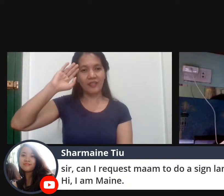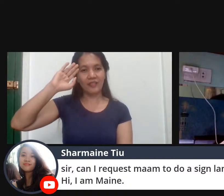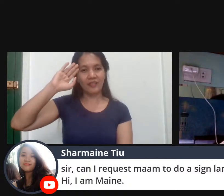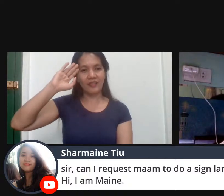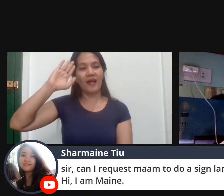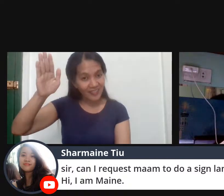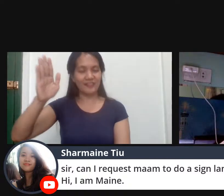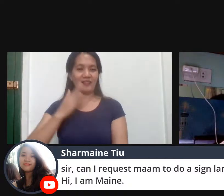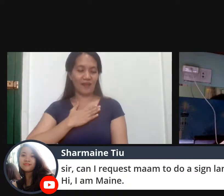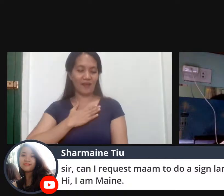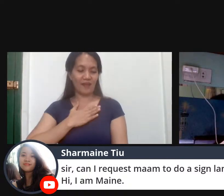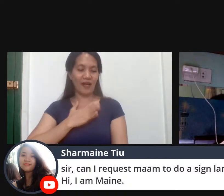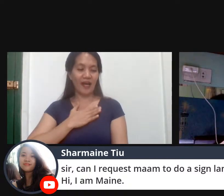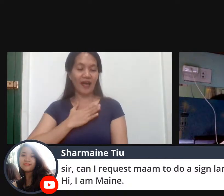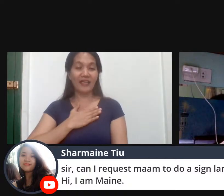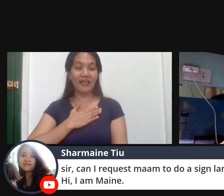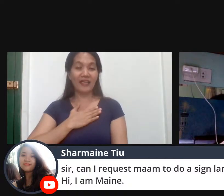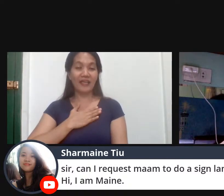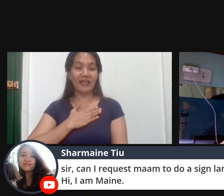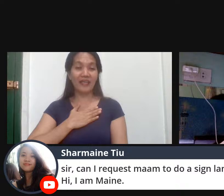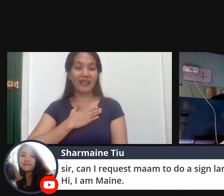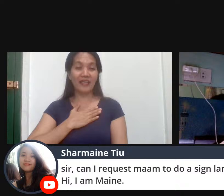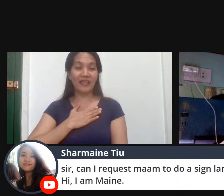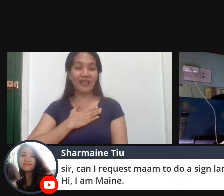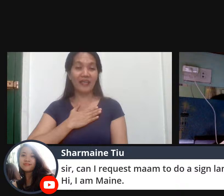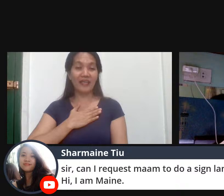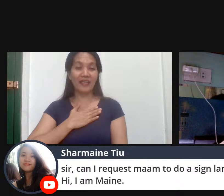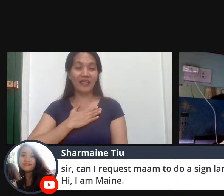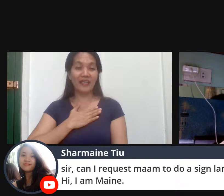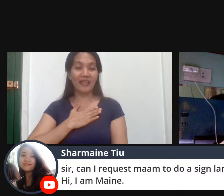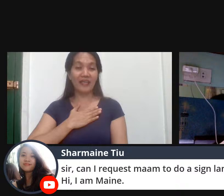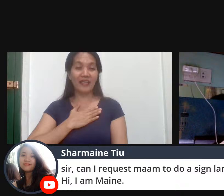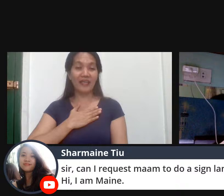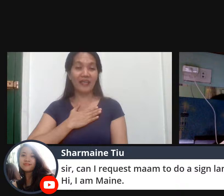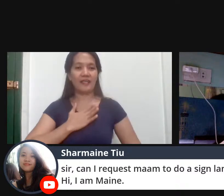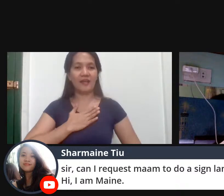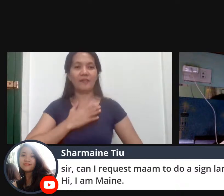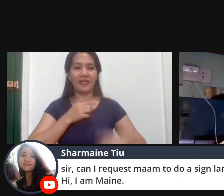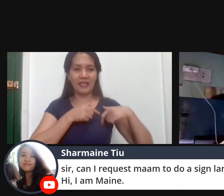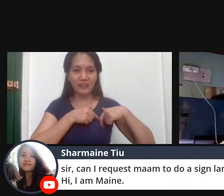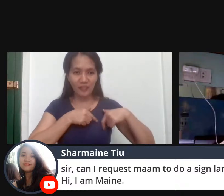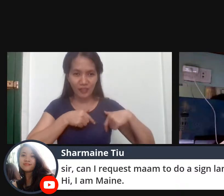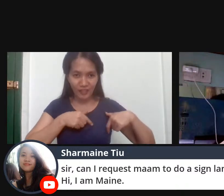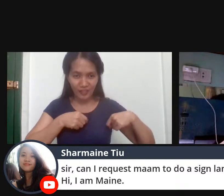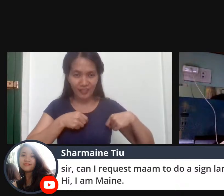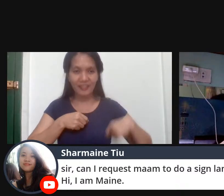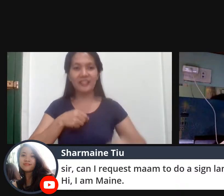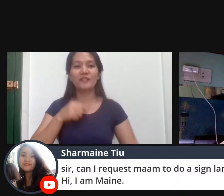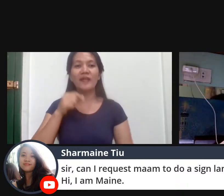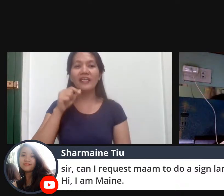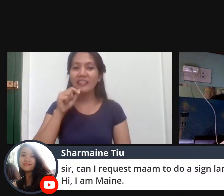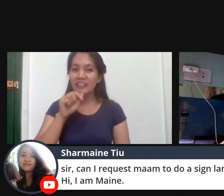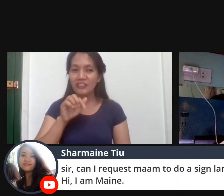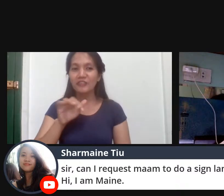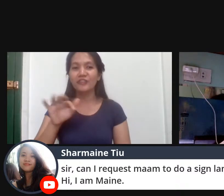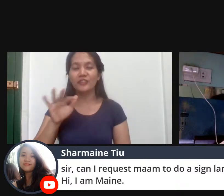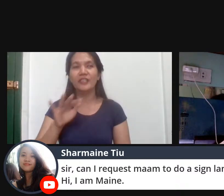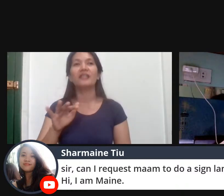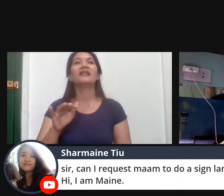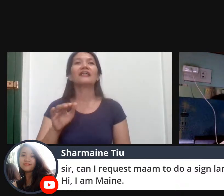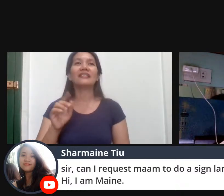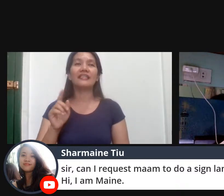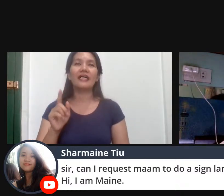Uh, Hi. Pangalan ko, hi. Ang pangalan